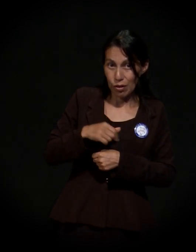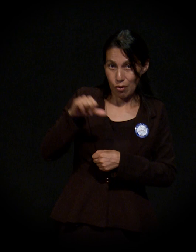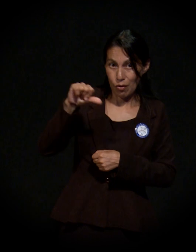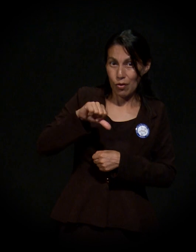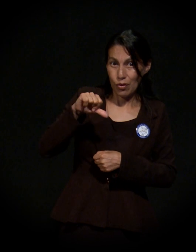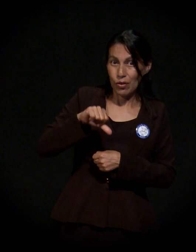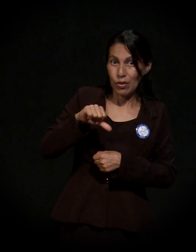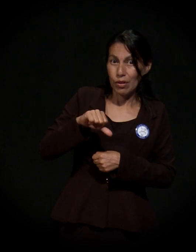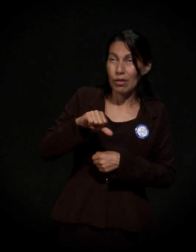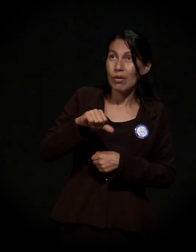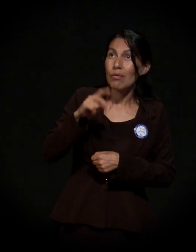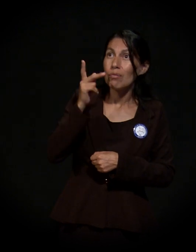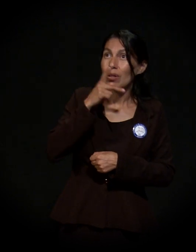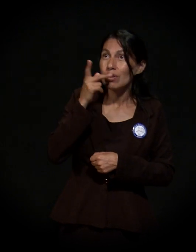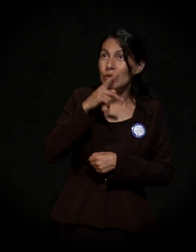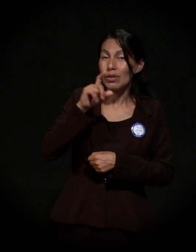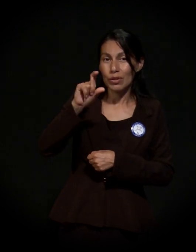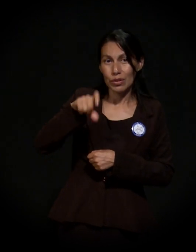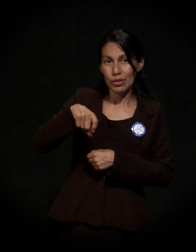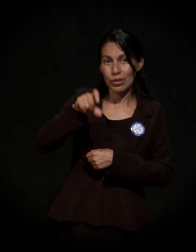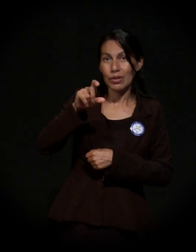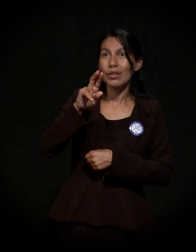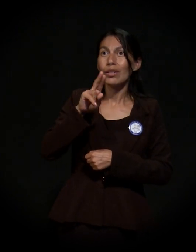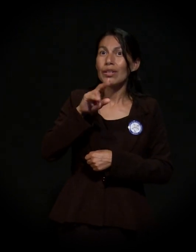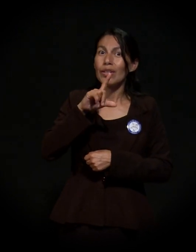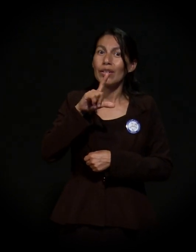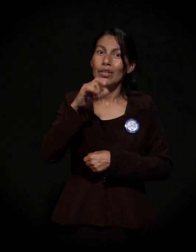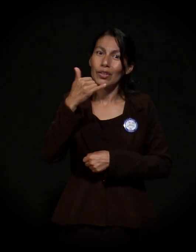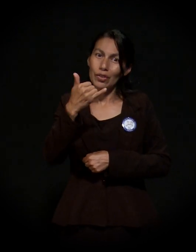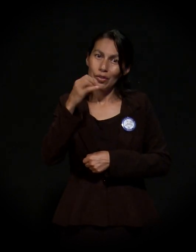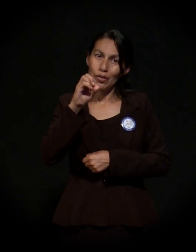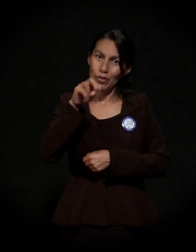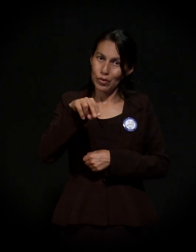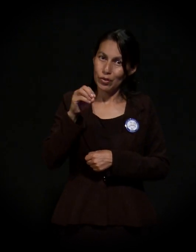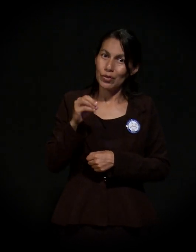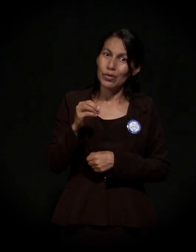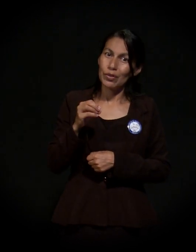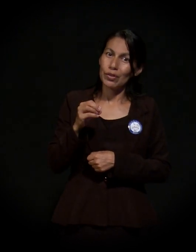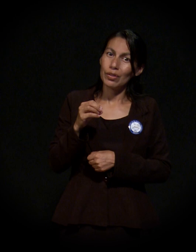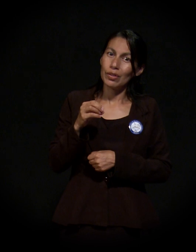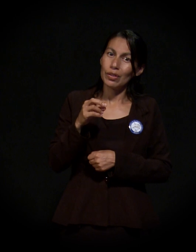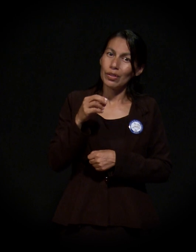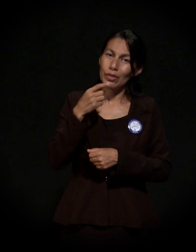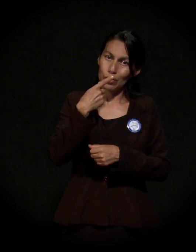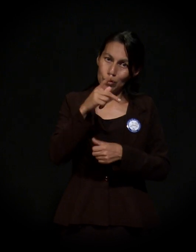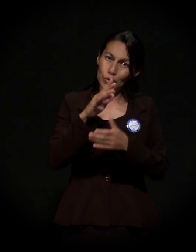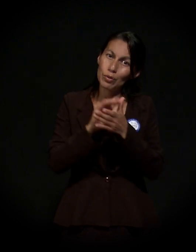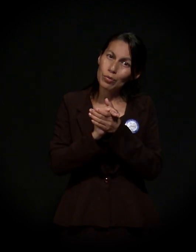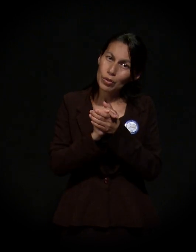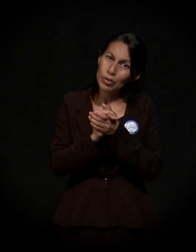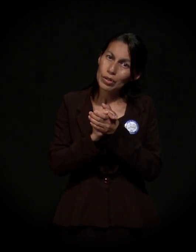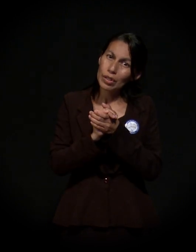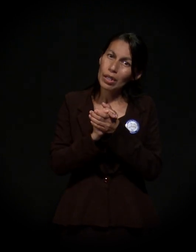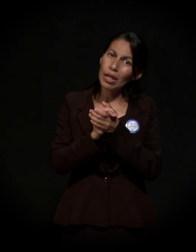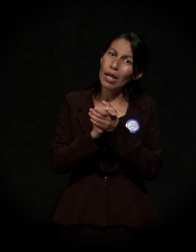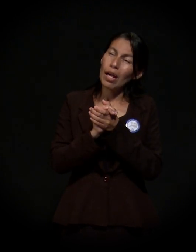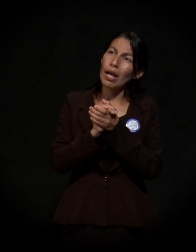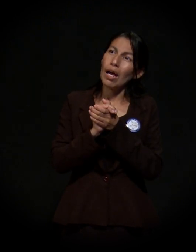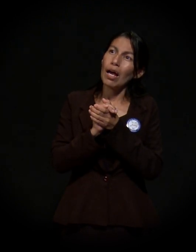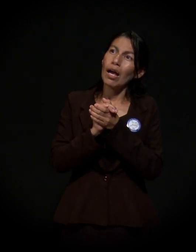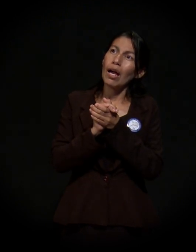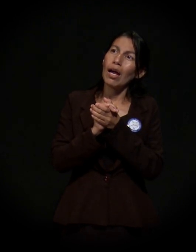al pastor Quillono y a su esposa que los pongamos en oración para que pronto se